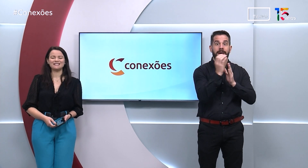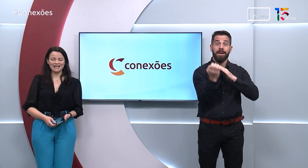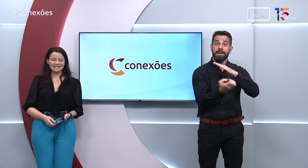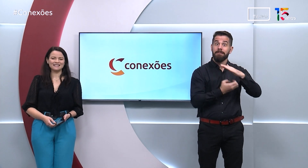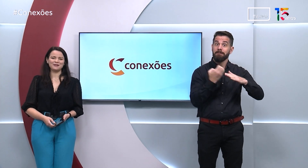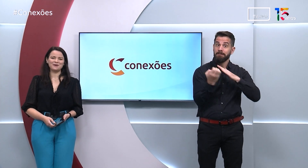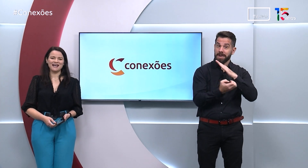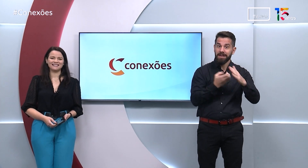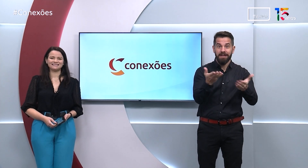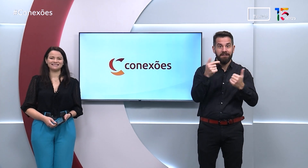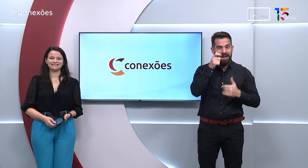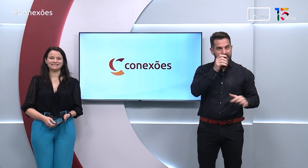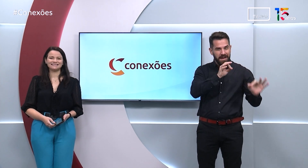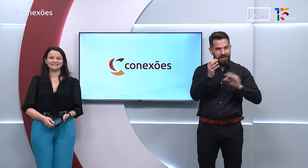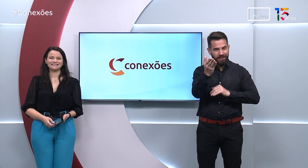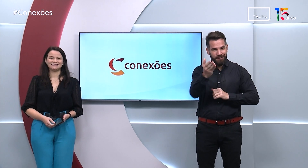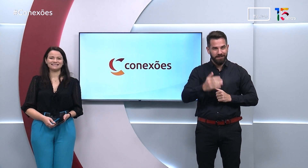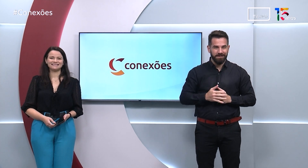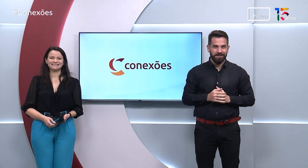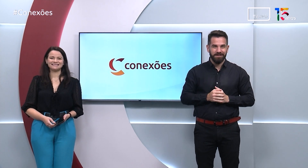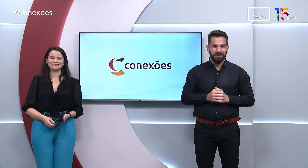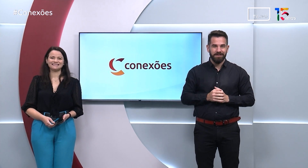programa já está no ar.